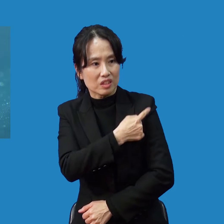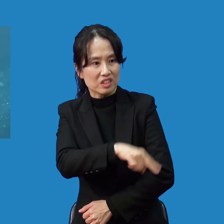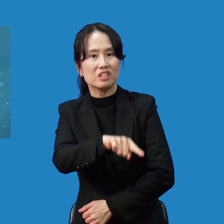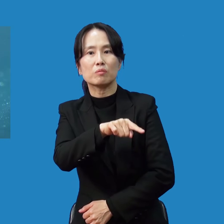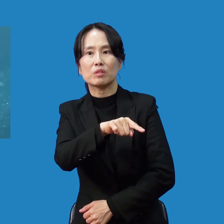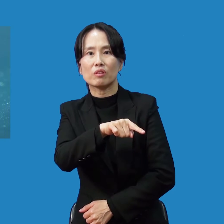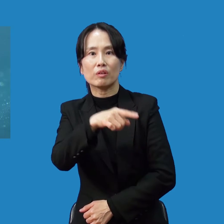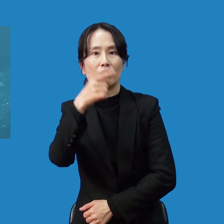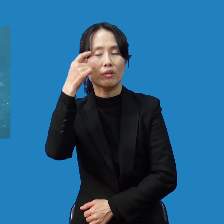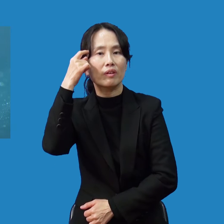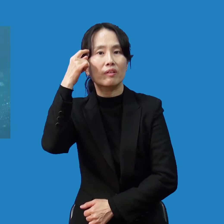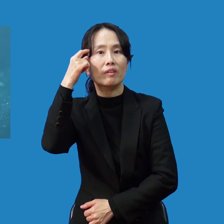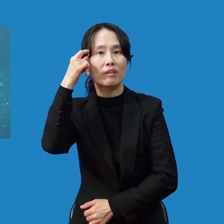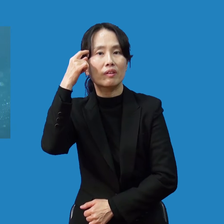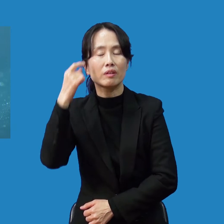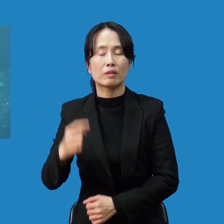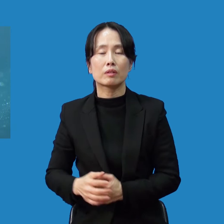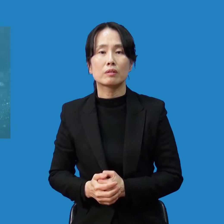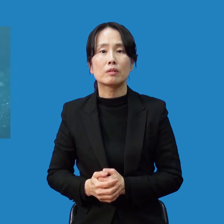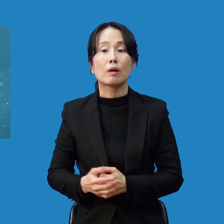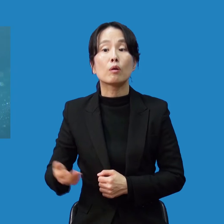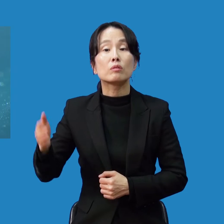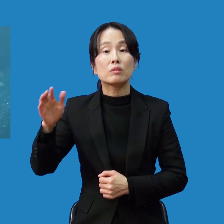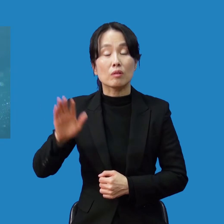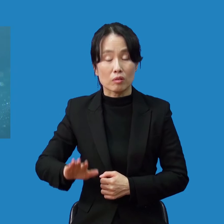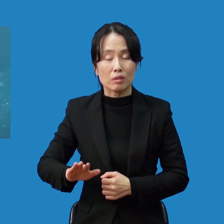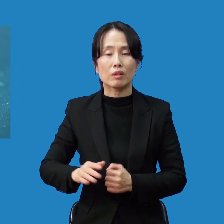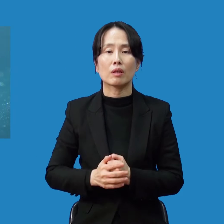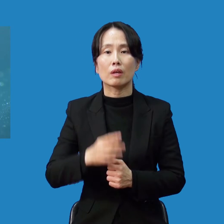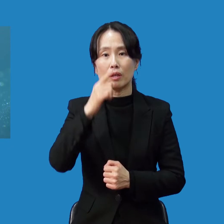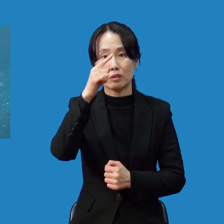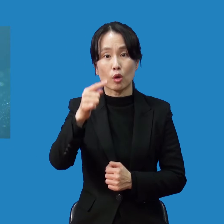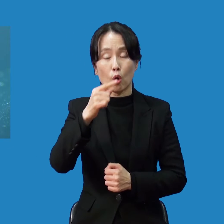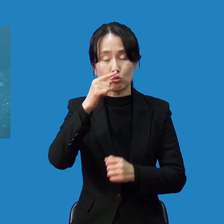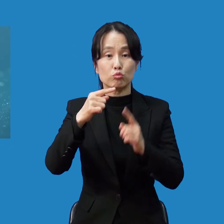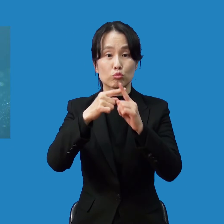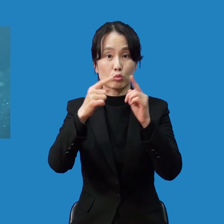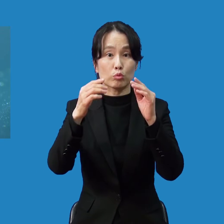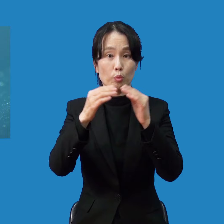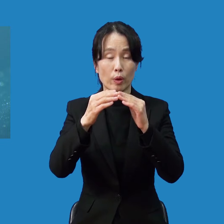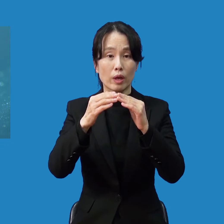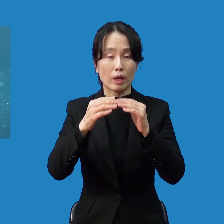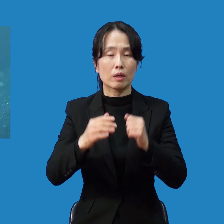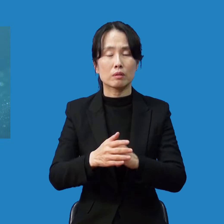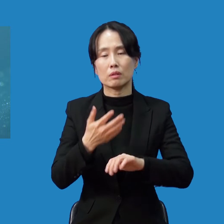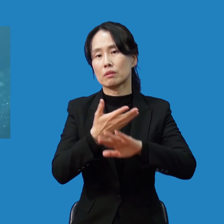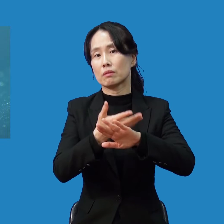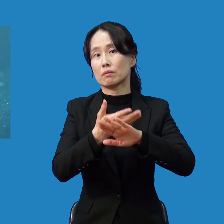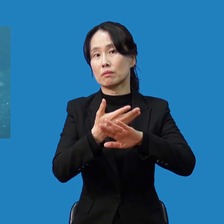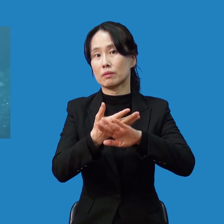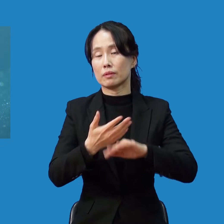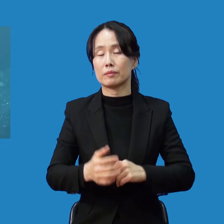그렇게 생각합니다. 그런데 서구 교회의 교인들은 다릅니다.